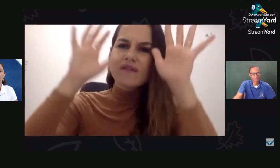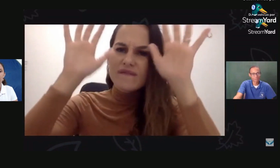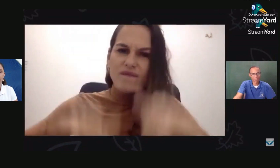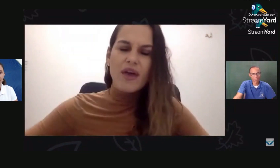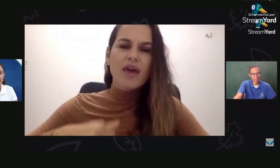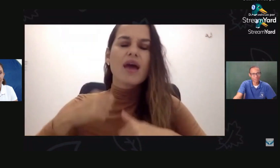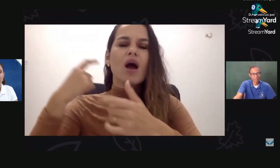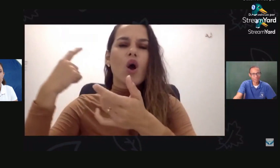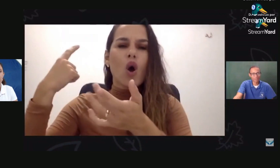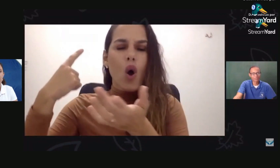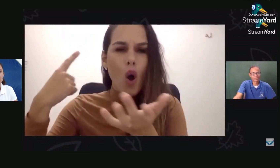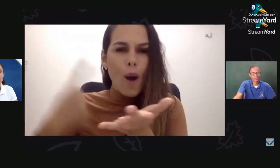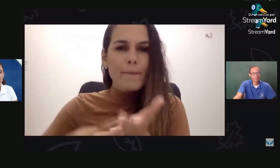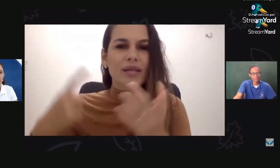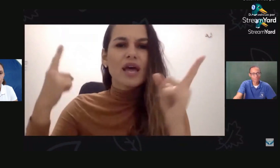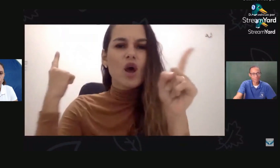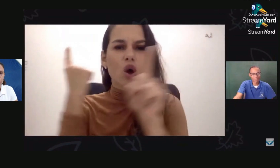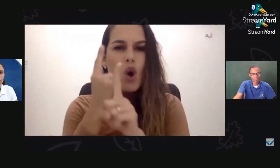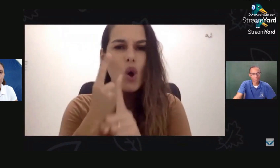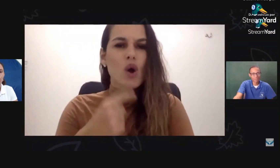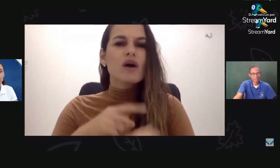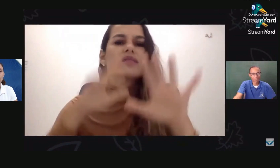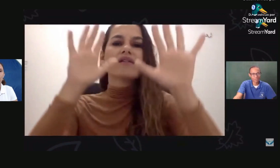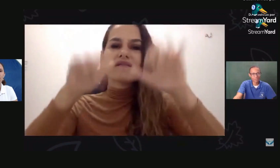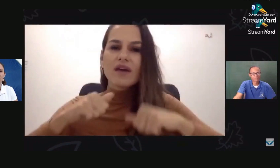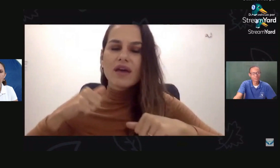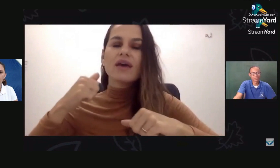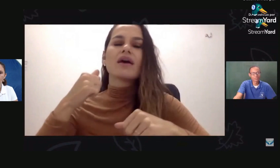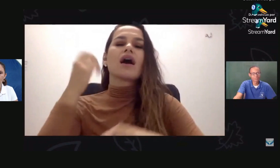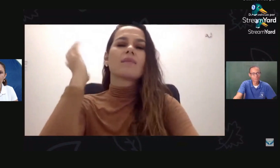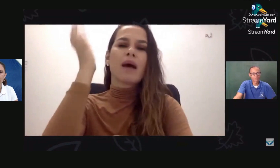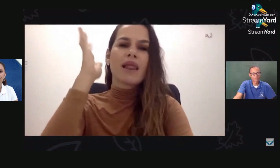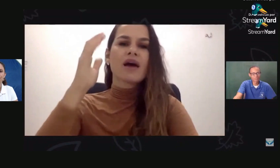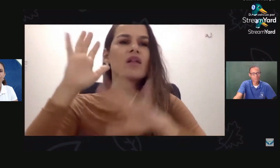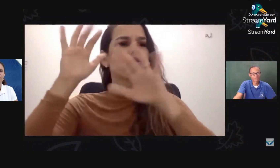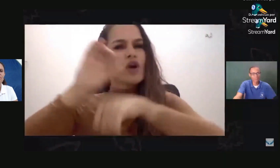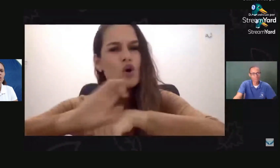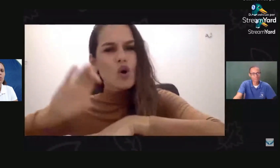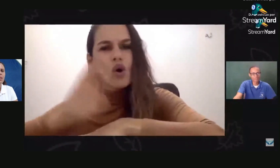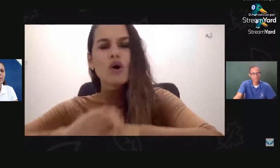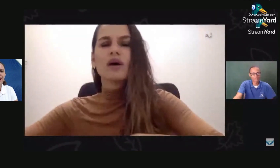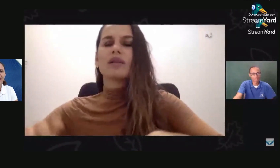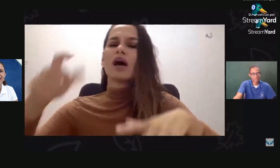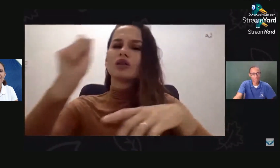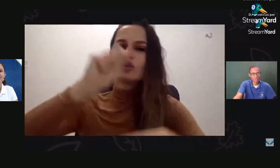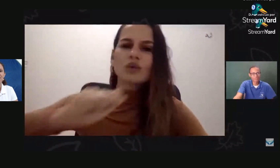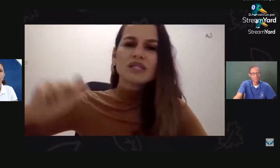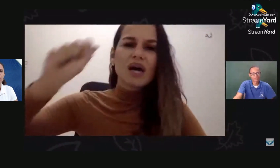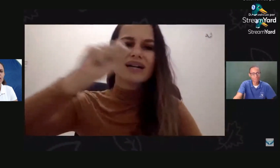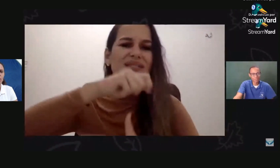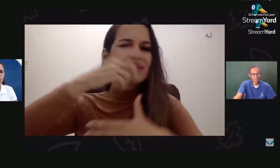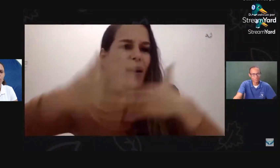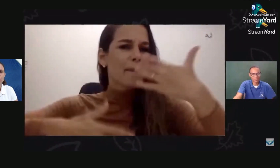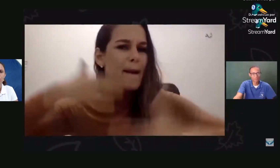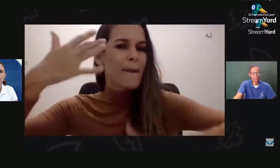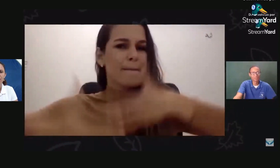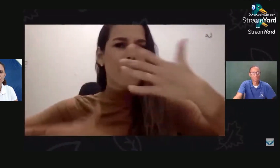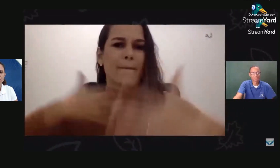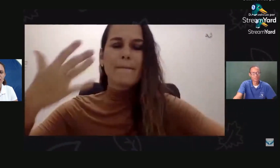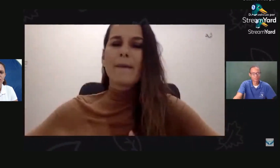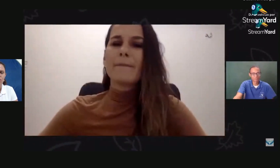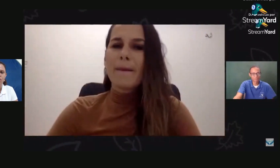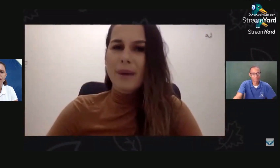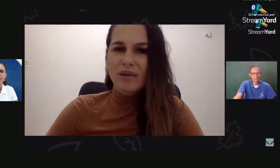Olha, vamos notar, nós precisamos estar juntos. Combina encontro, combina palestra, combina curso,